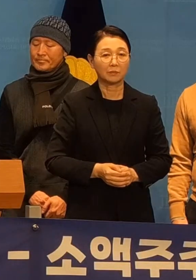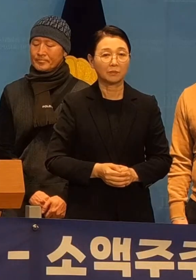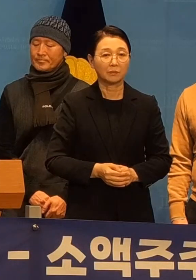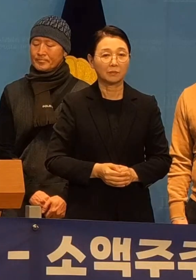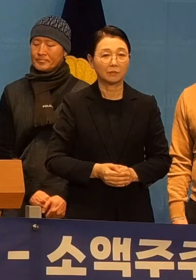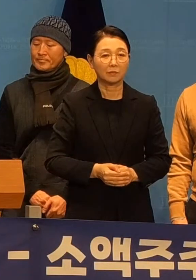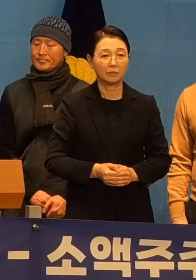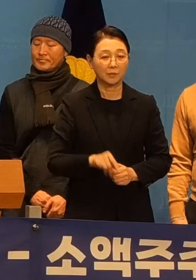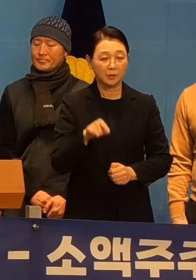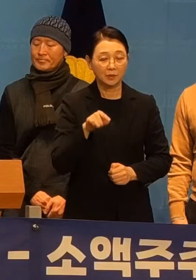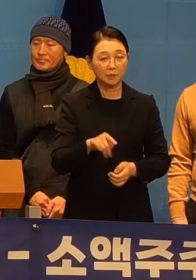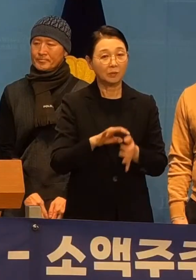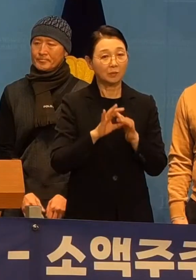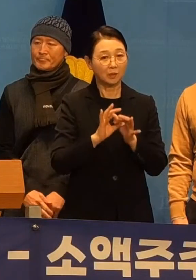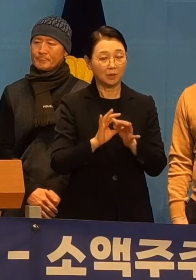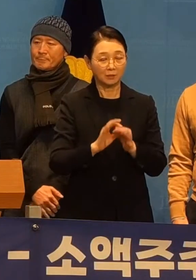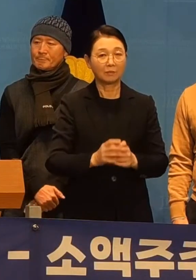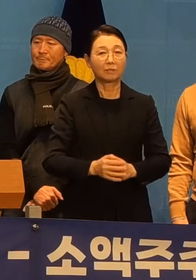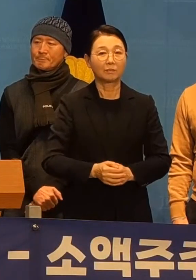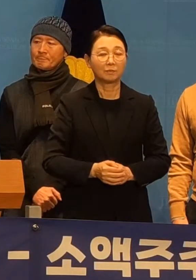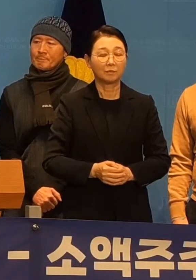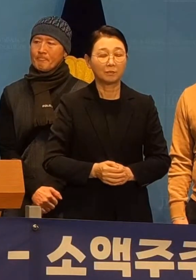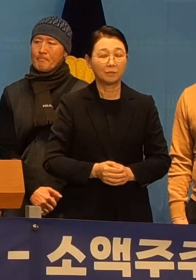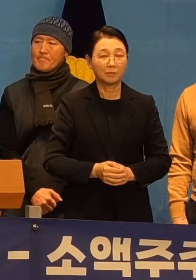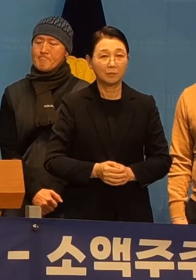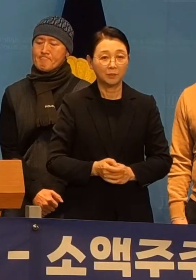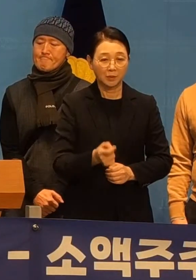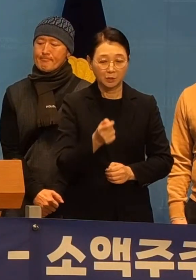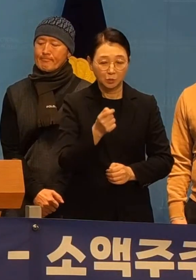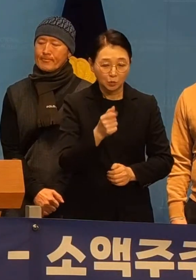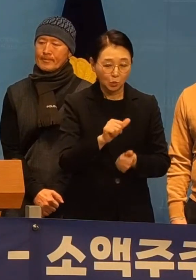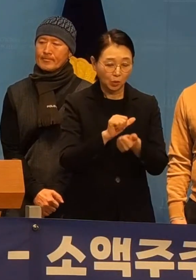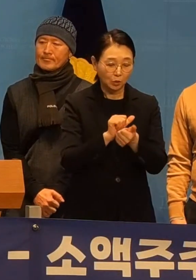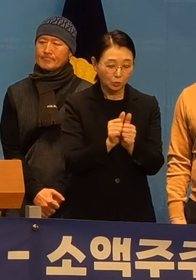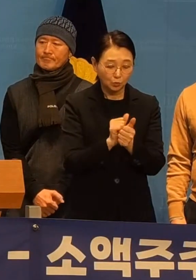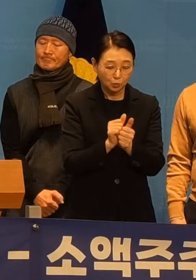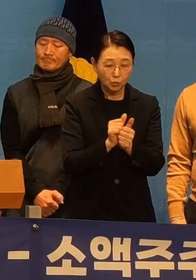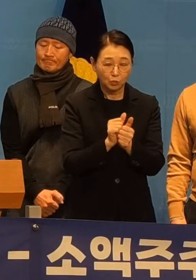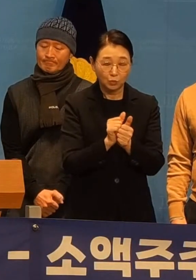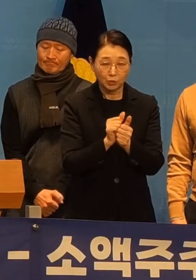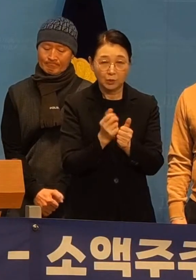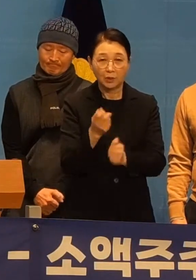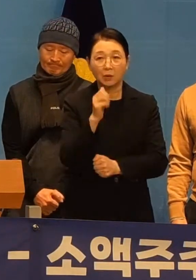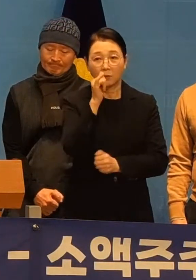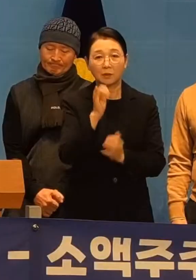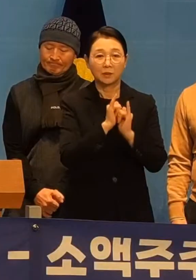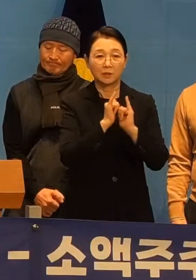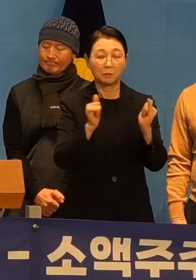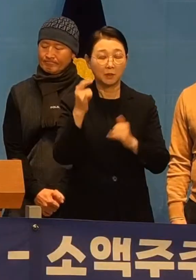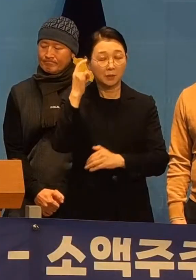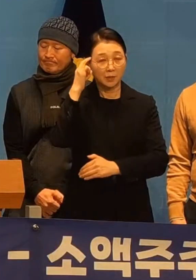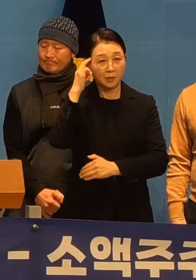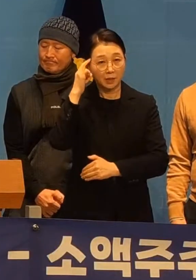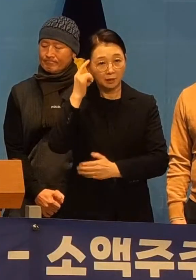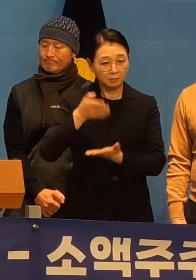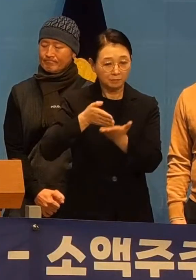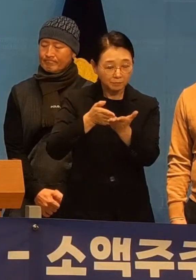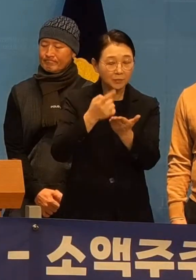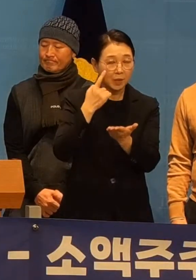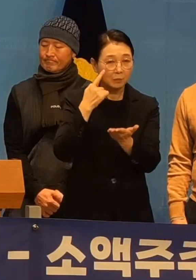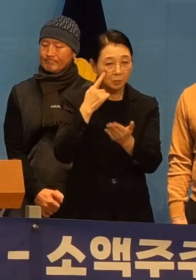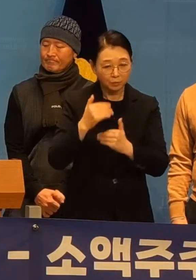이 부분과 관련돼서 우리 소액 주주님들의 의견을 듣고 진행할 수 있도록